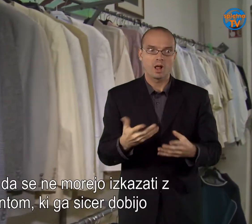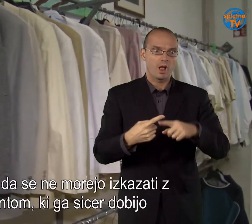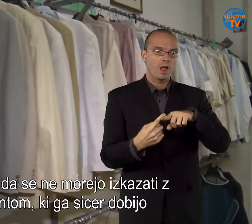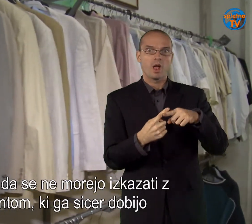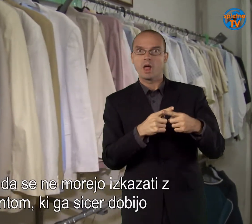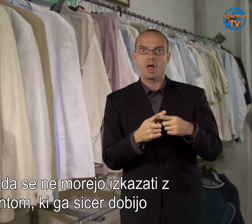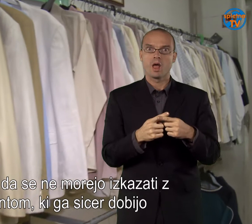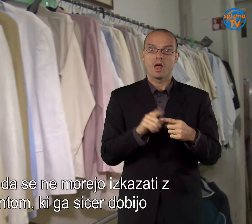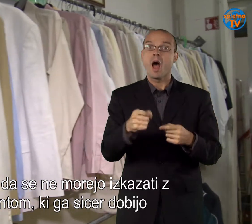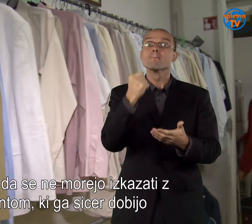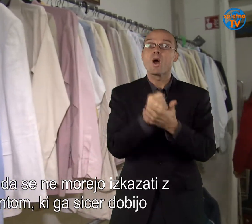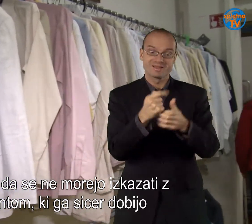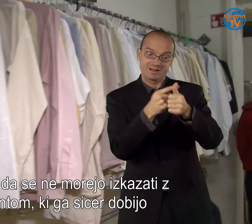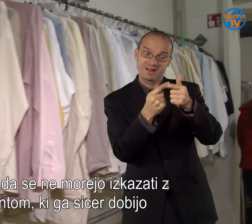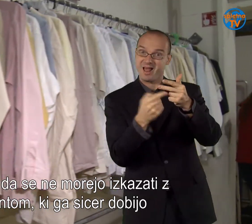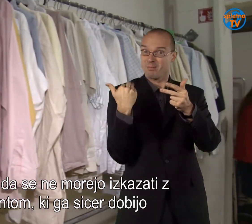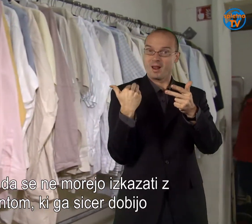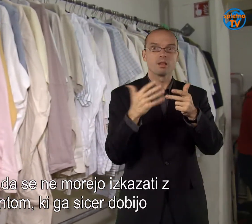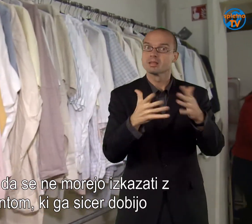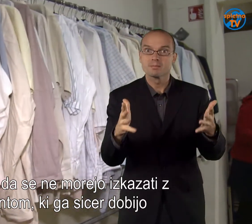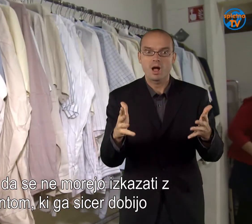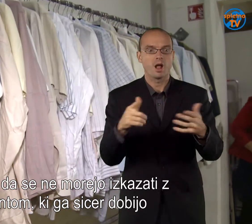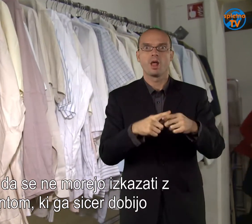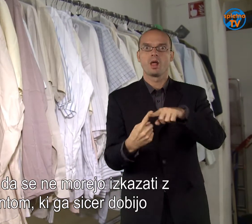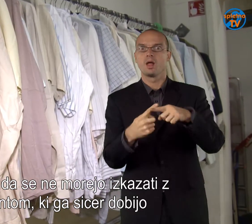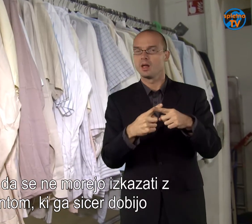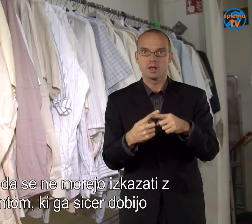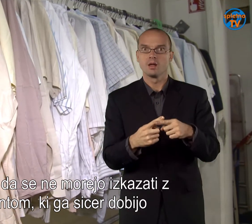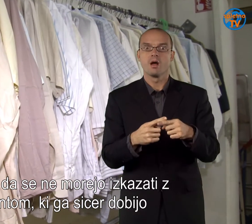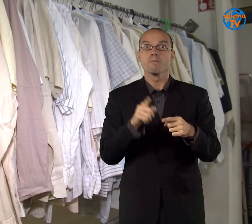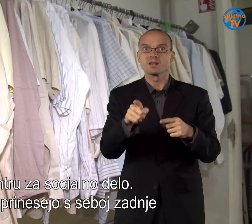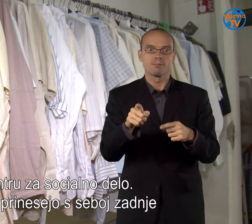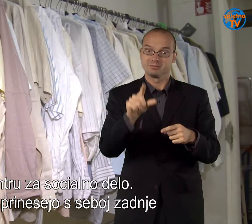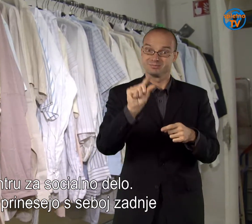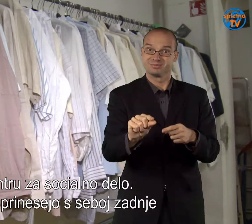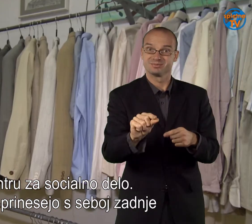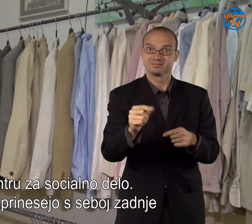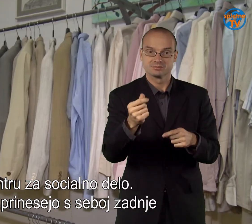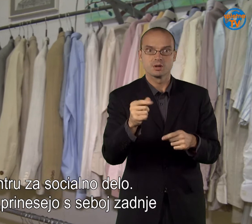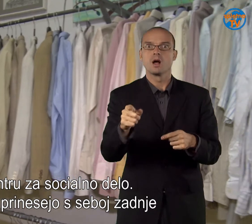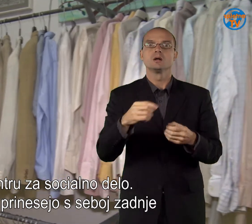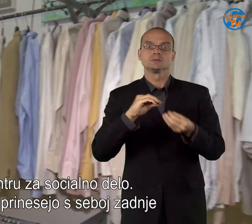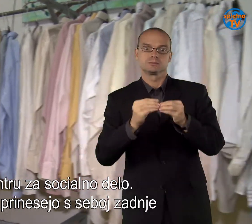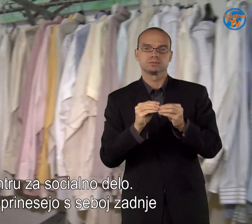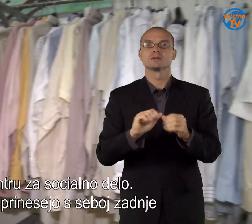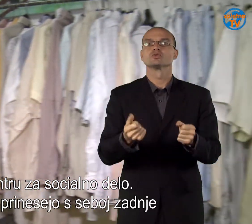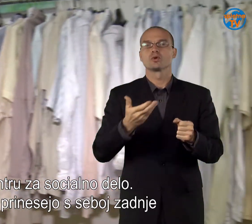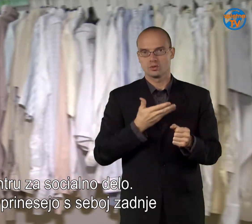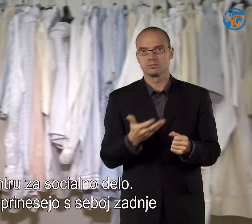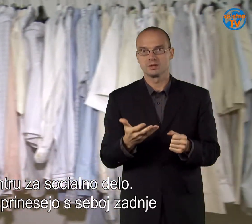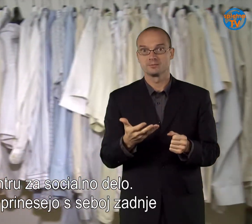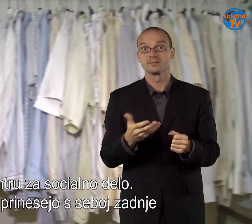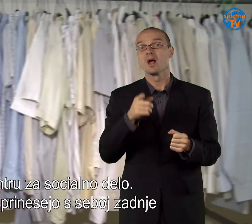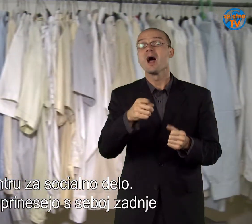morejo izkazati s tem dokumentom, ki ga sicer lahko pridobijo na Centru za socialno delo,